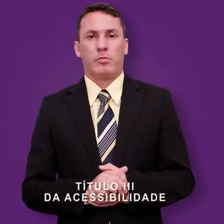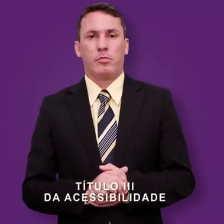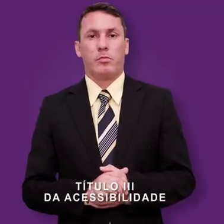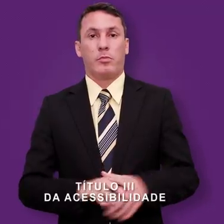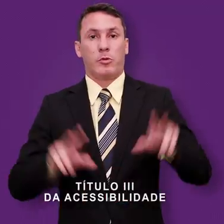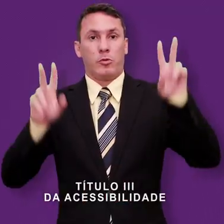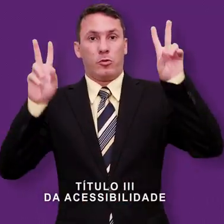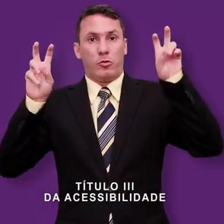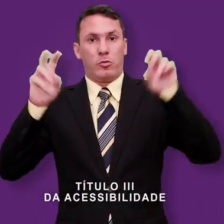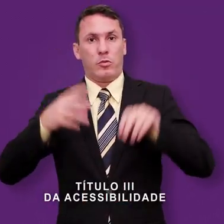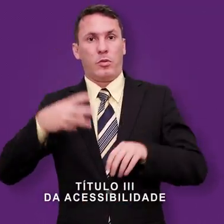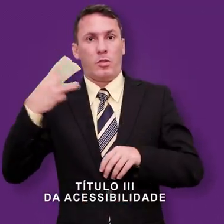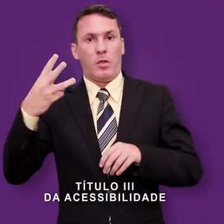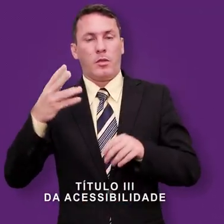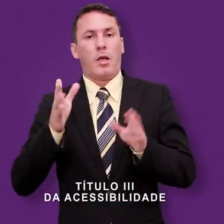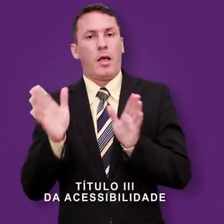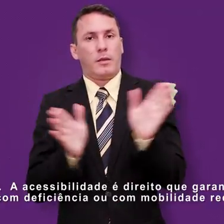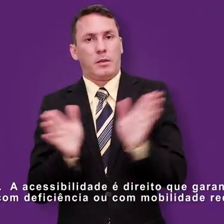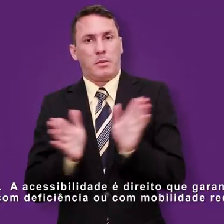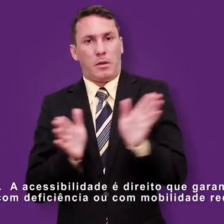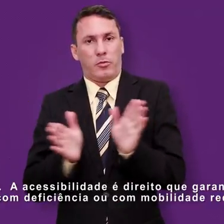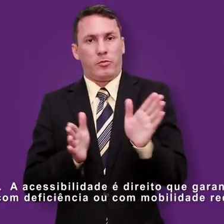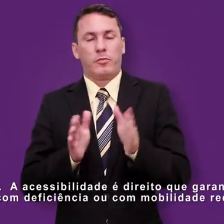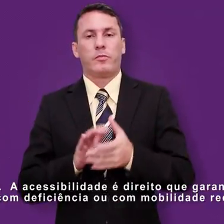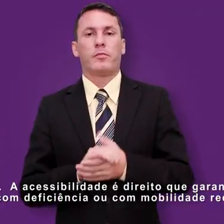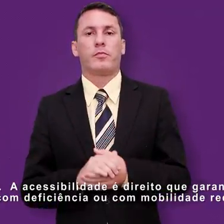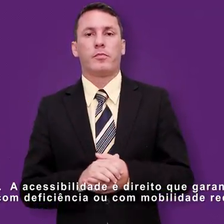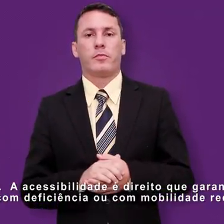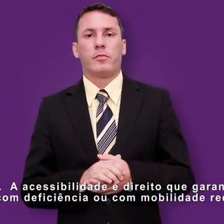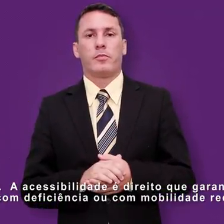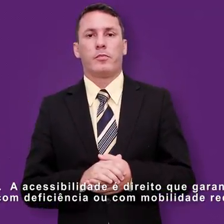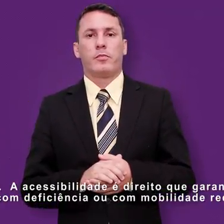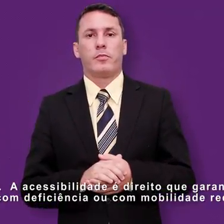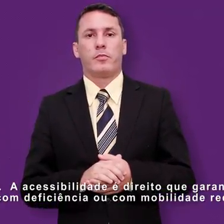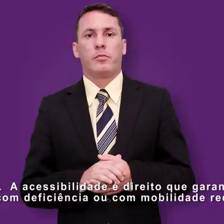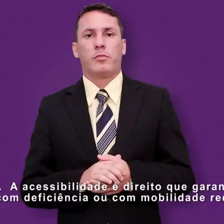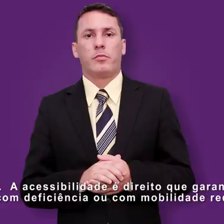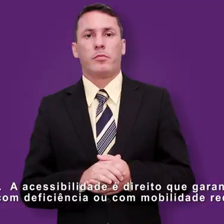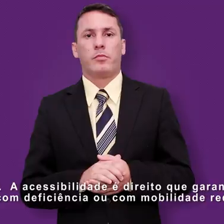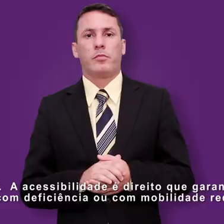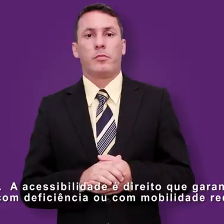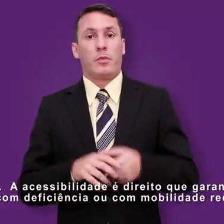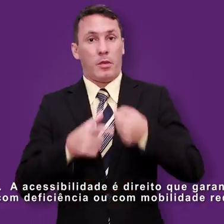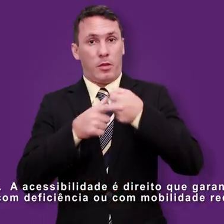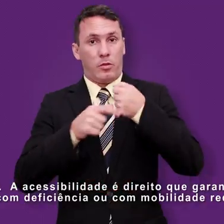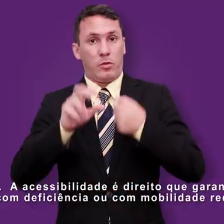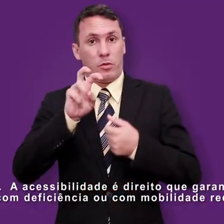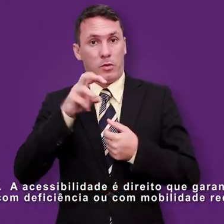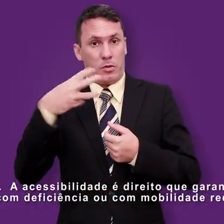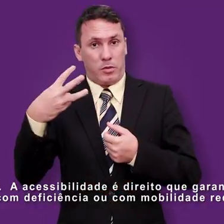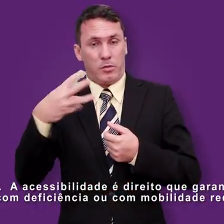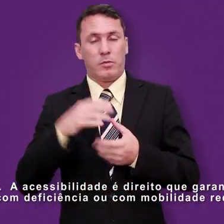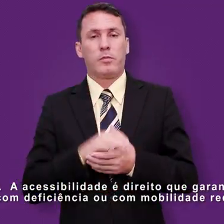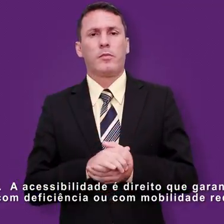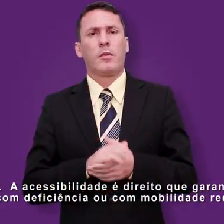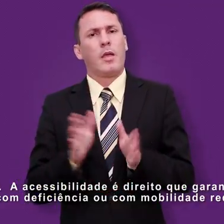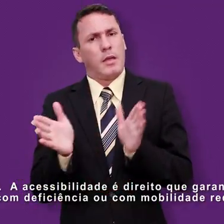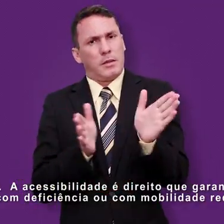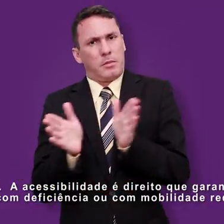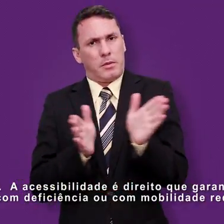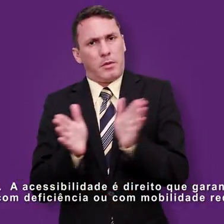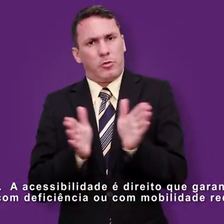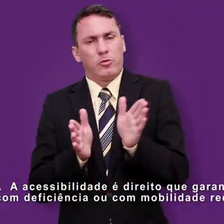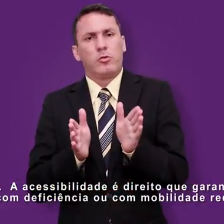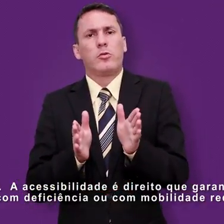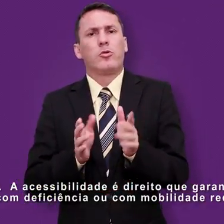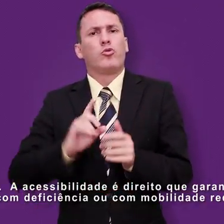Título 3. Da acessibilidade. Artigo 53. A acessibilidade é direito que garante